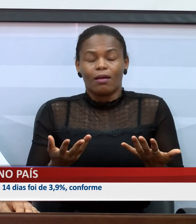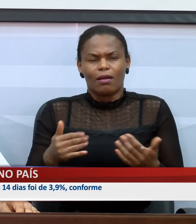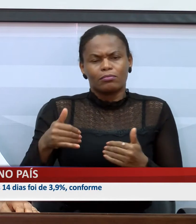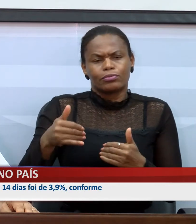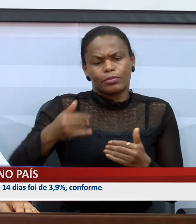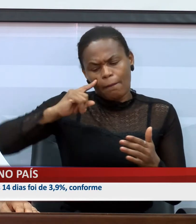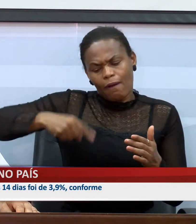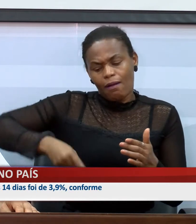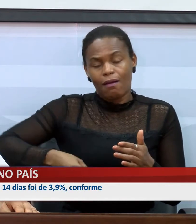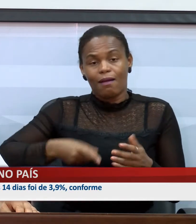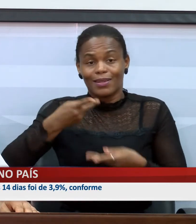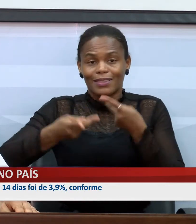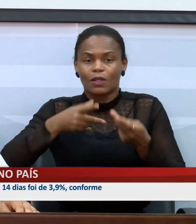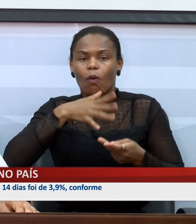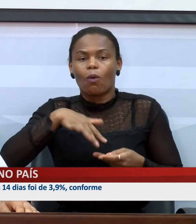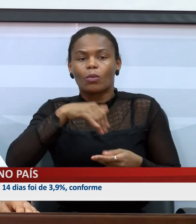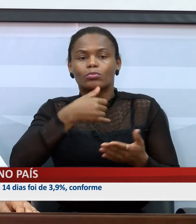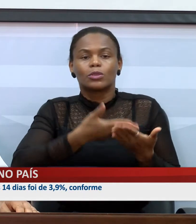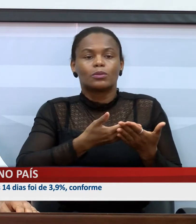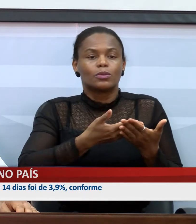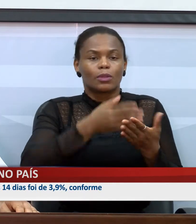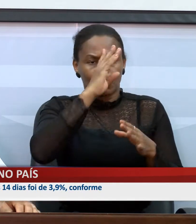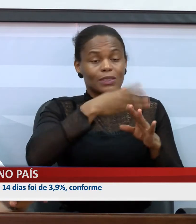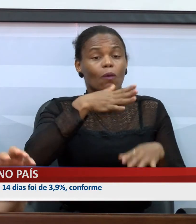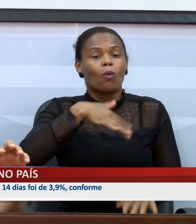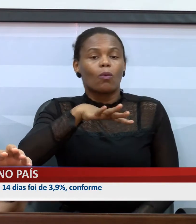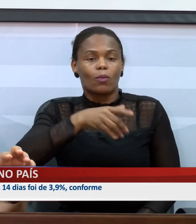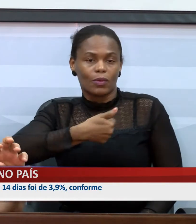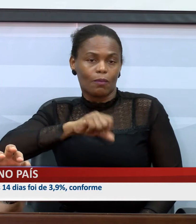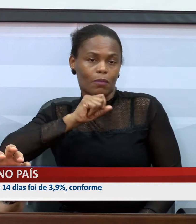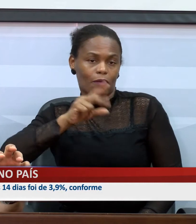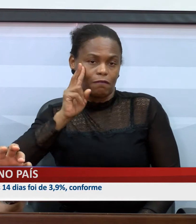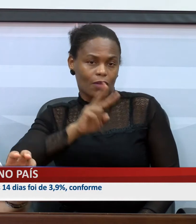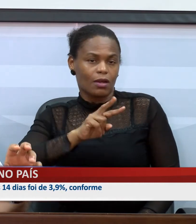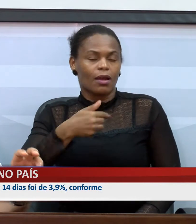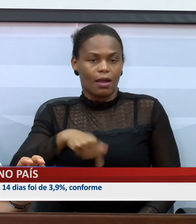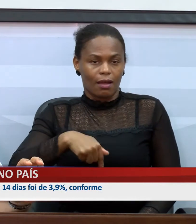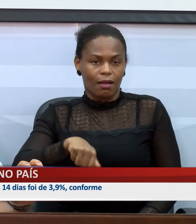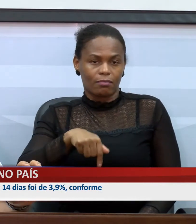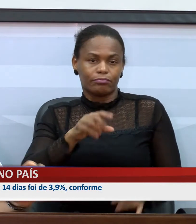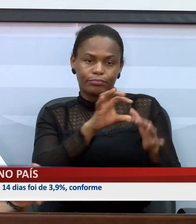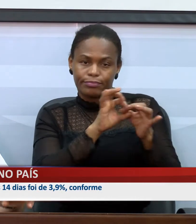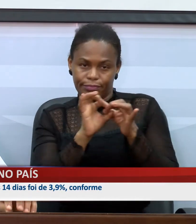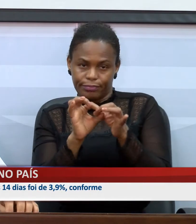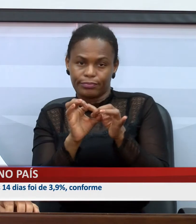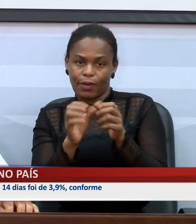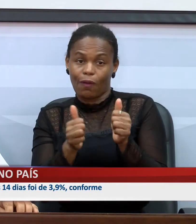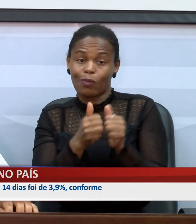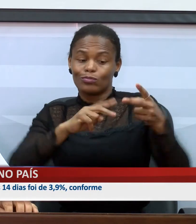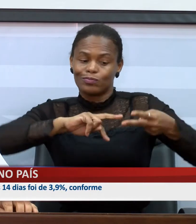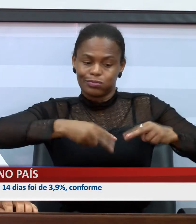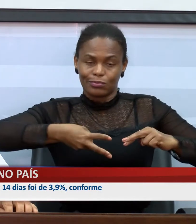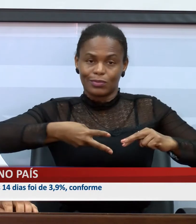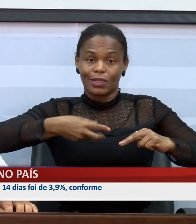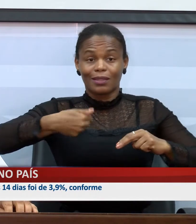a fundo analisar de onde é que esses óbitos ocorreram, nós podemos verificar que há uma relação com os concelhos que estão